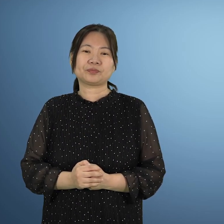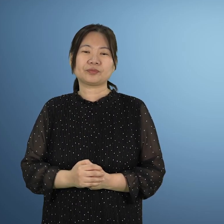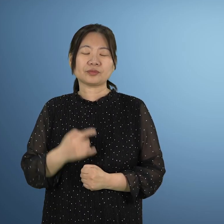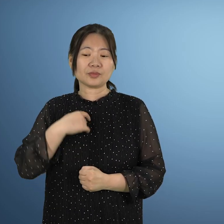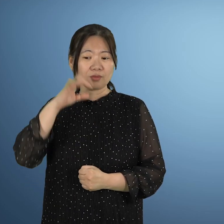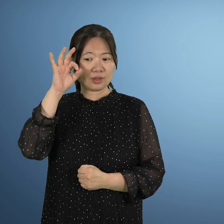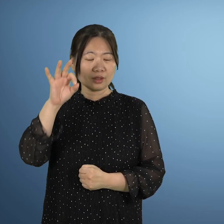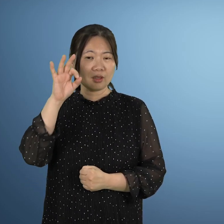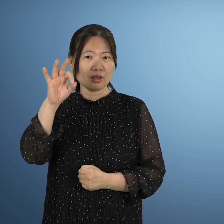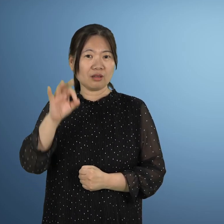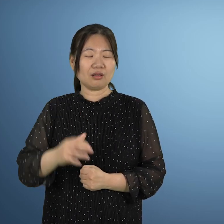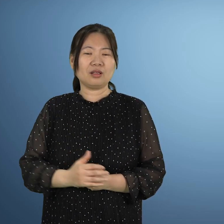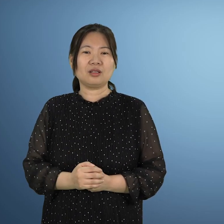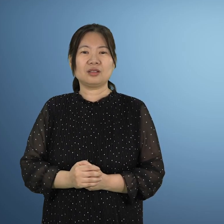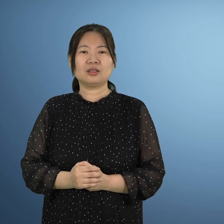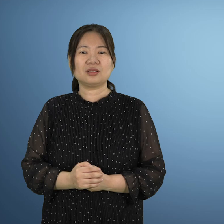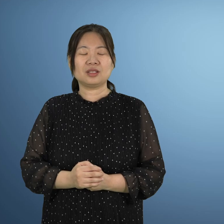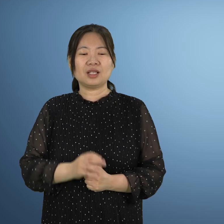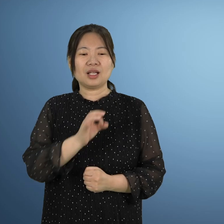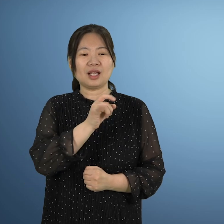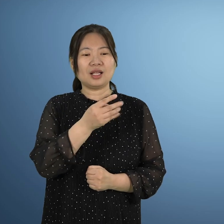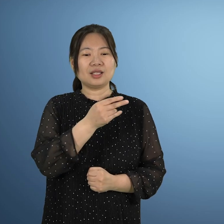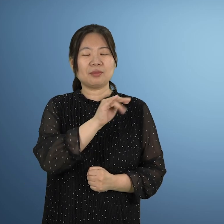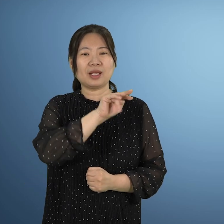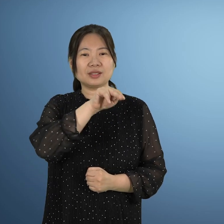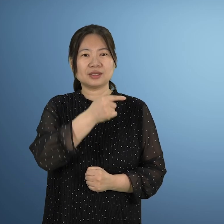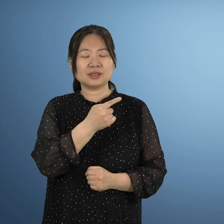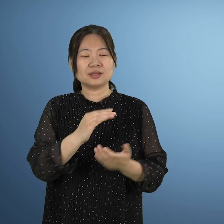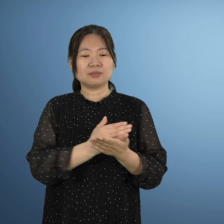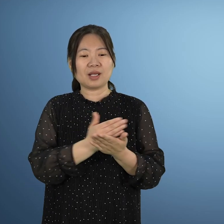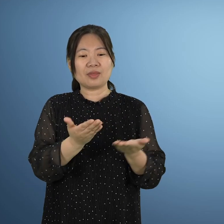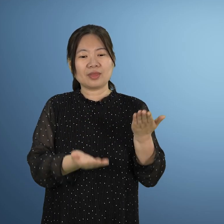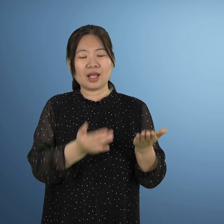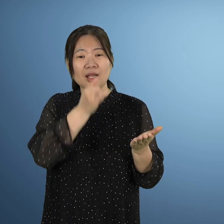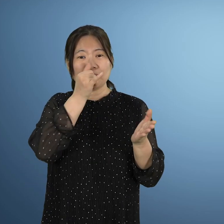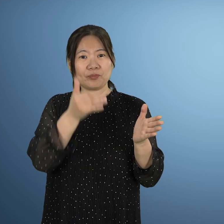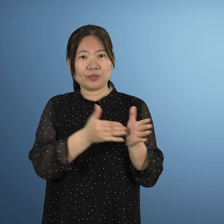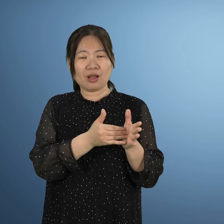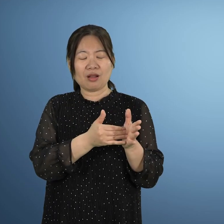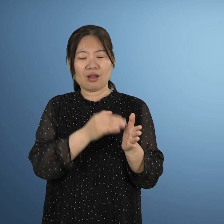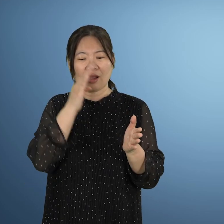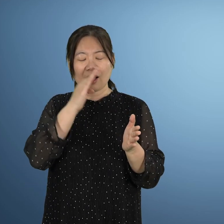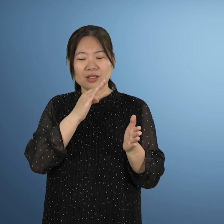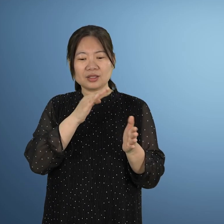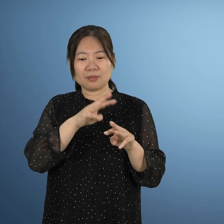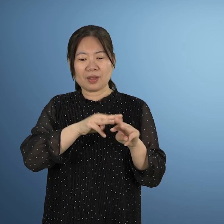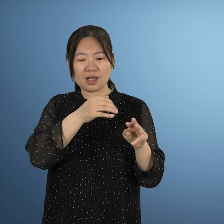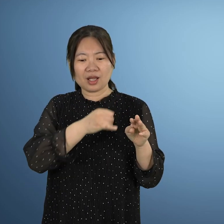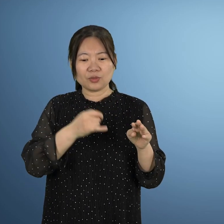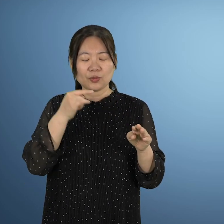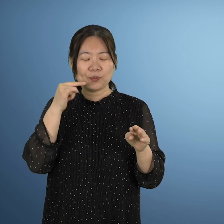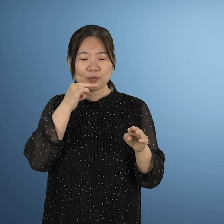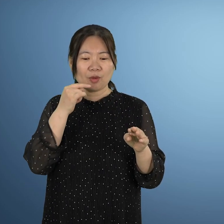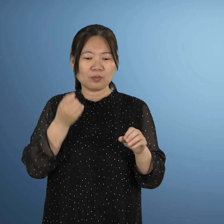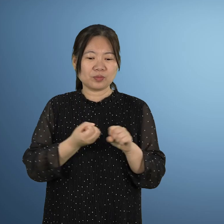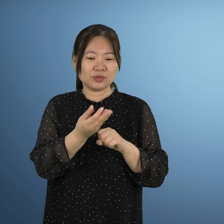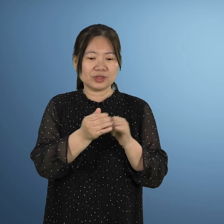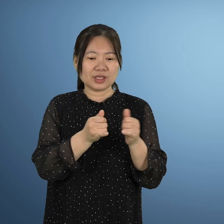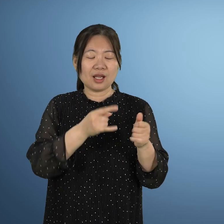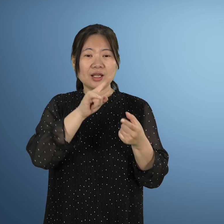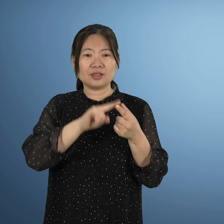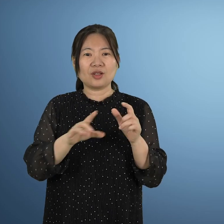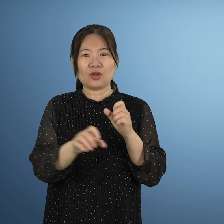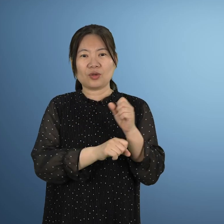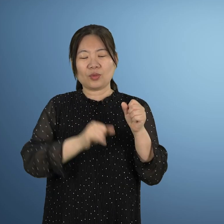내가 보건대 그러니까 엘리바스가 판단을 한 거예요. 악을 밭갈고 독을 뿌리는 자는 그대로